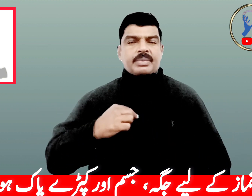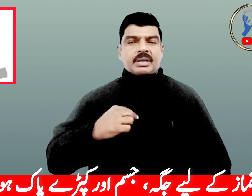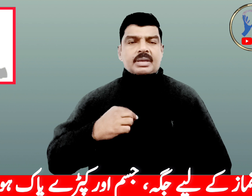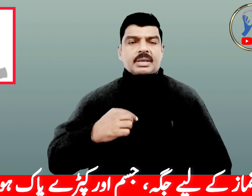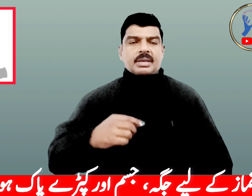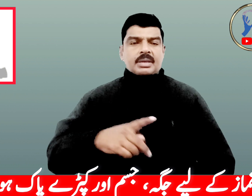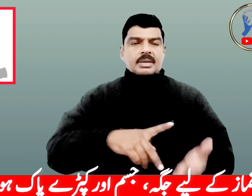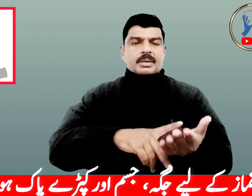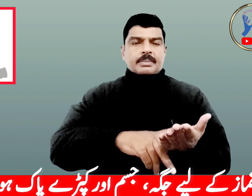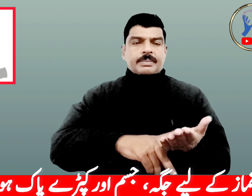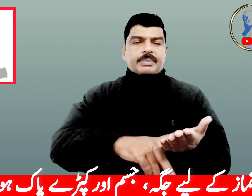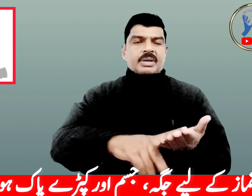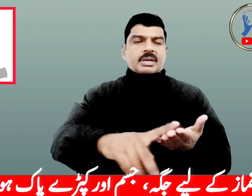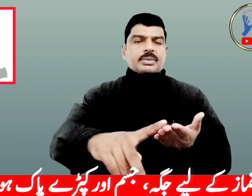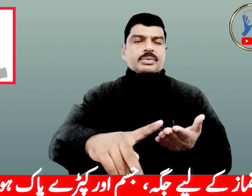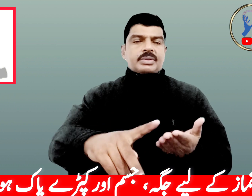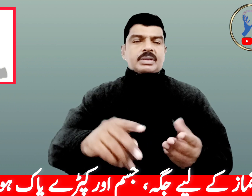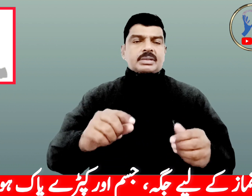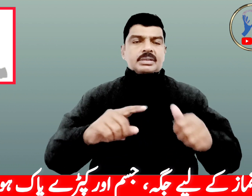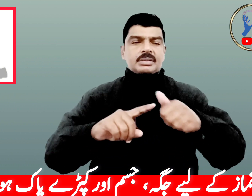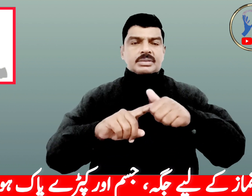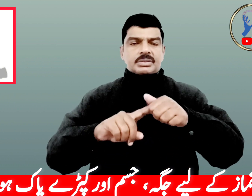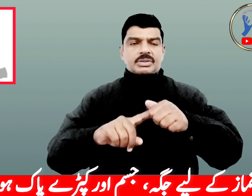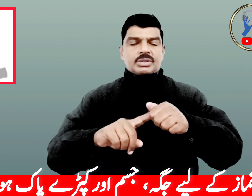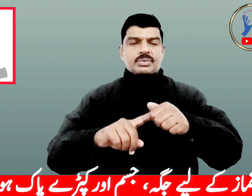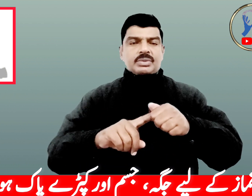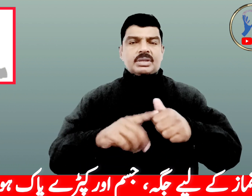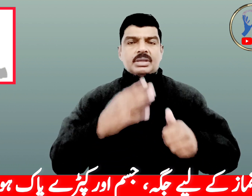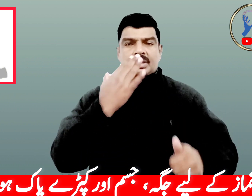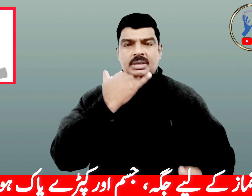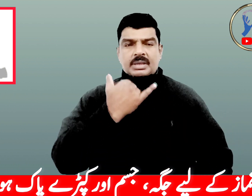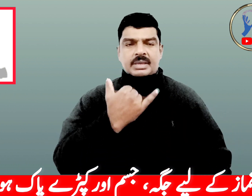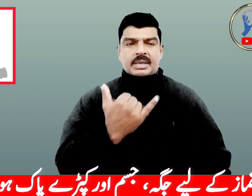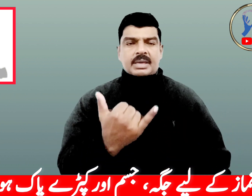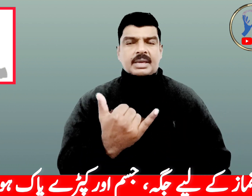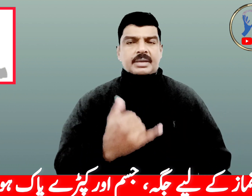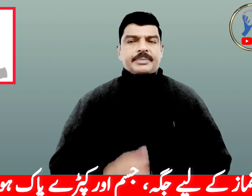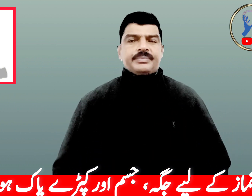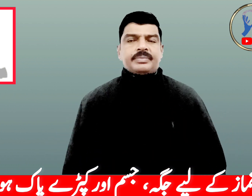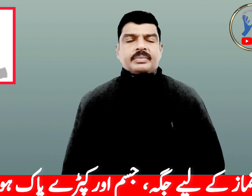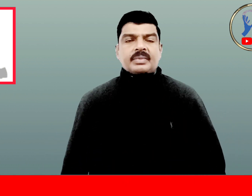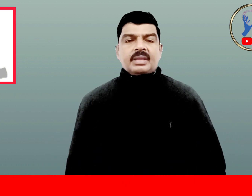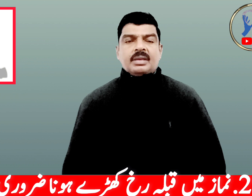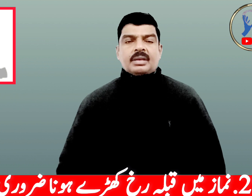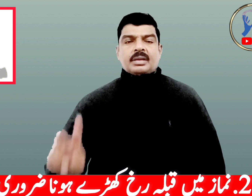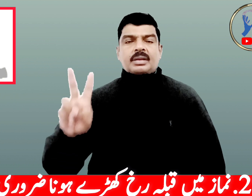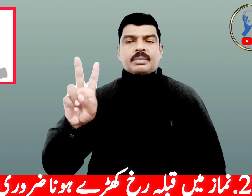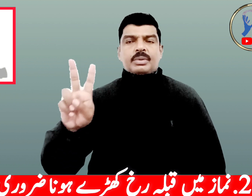کپڑے پاک ہونا ضروری ہے۔ نمبر